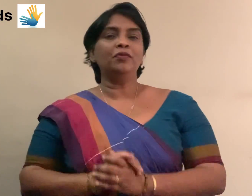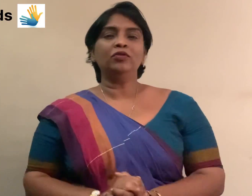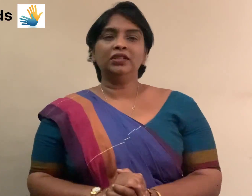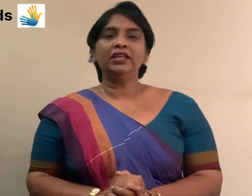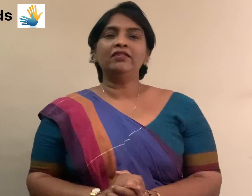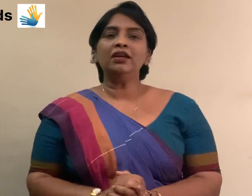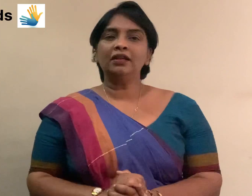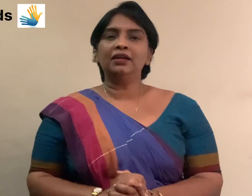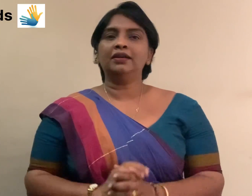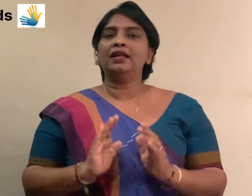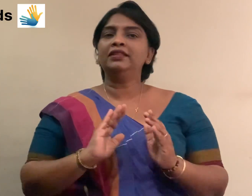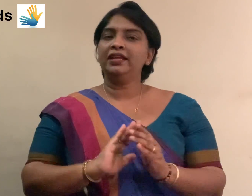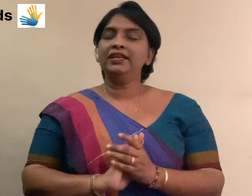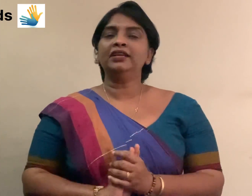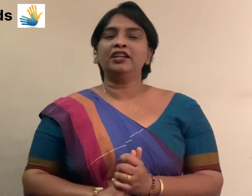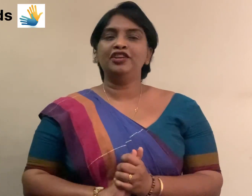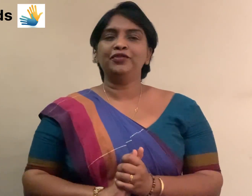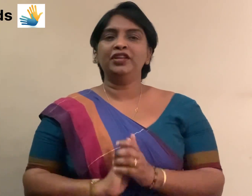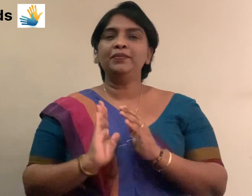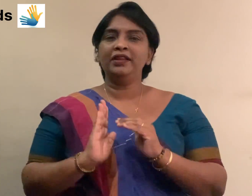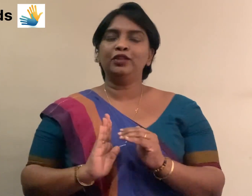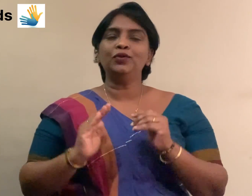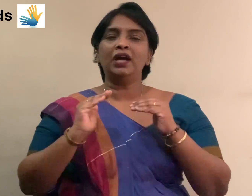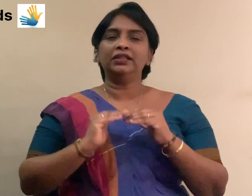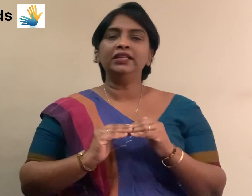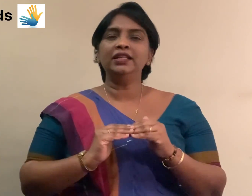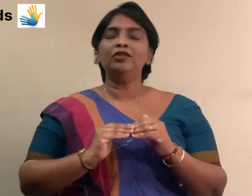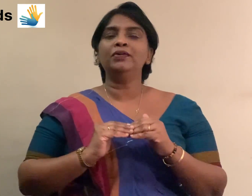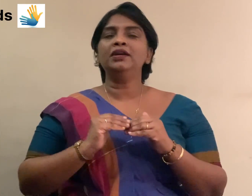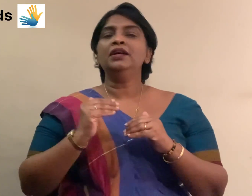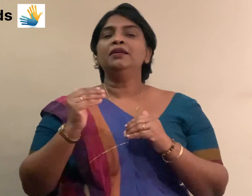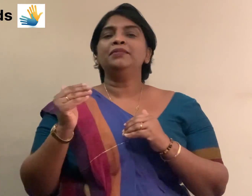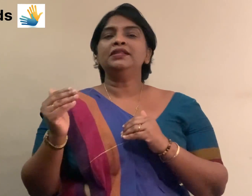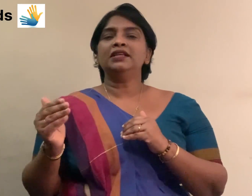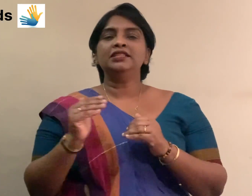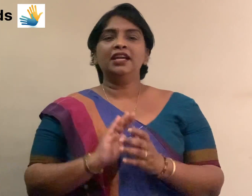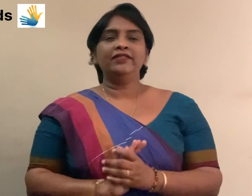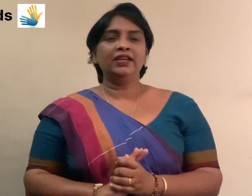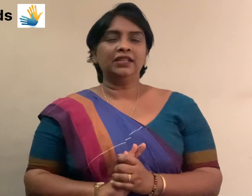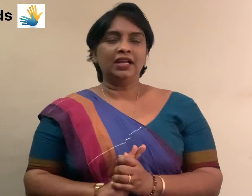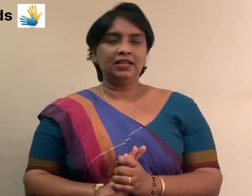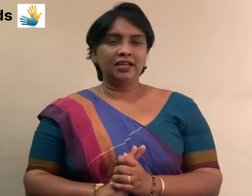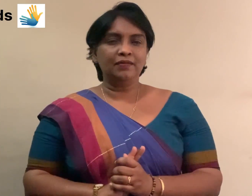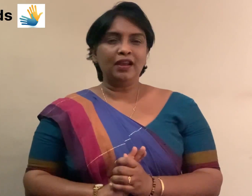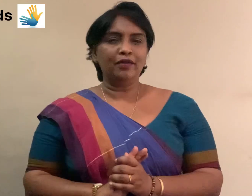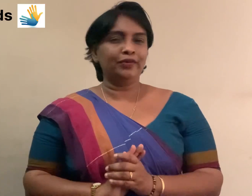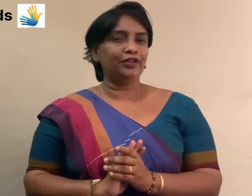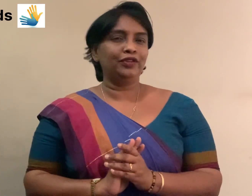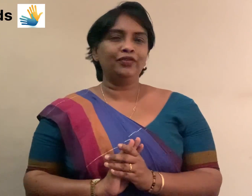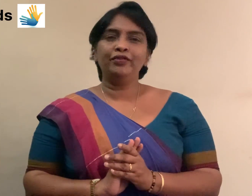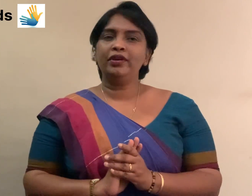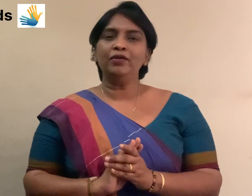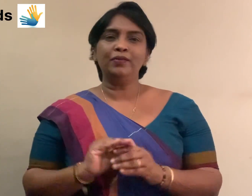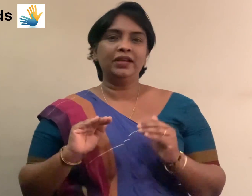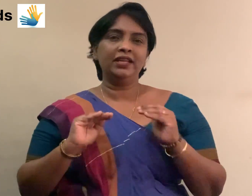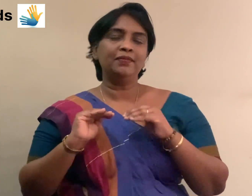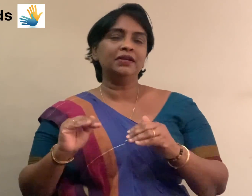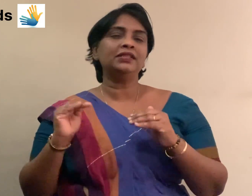හොඳට ඒවා අධ්‍යයනය කරන්න ඕනේ. එහෙම නැතුව අද ඉඳලා ඔබ මේ සංඥාවෙන් කතා කරන්න බලාපොරොත්තු වෙනවා නම් ඔබට එහෙම